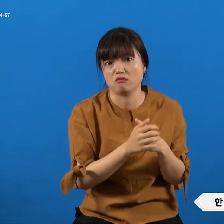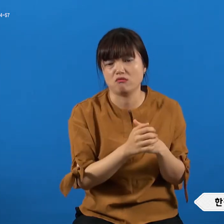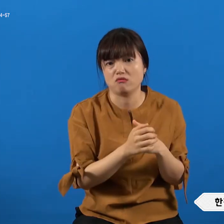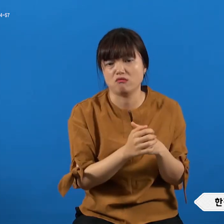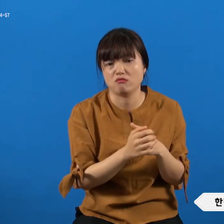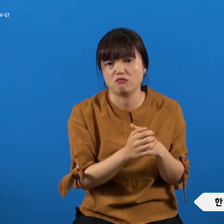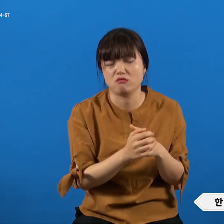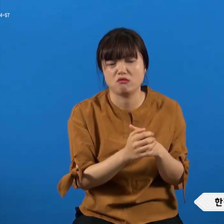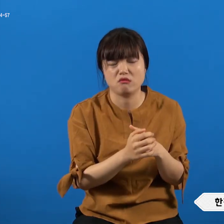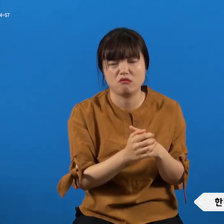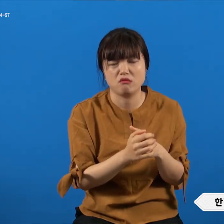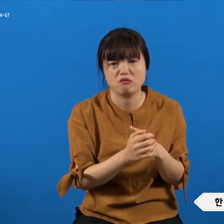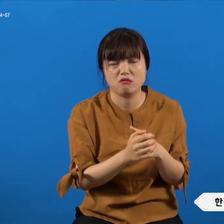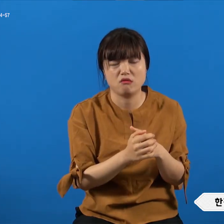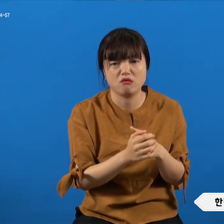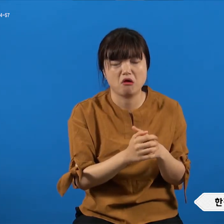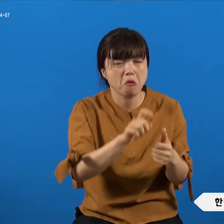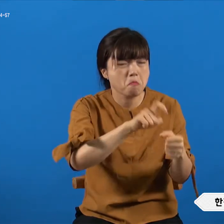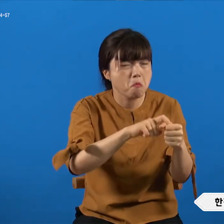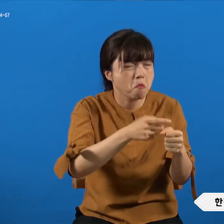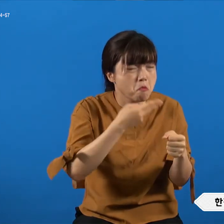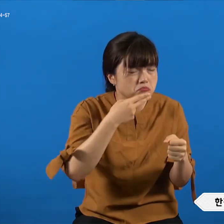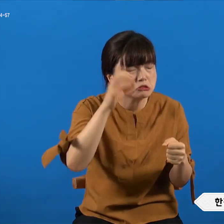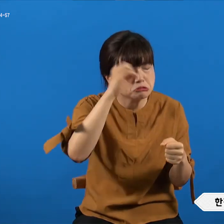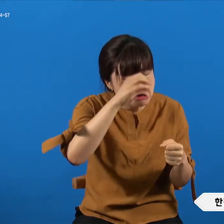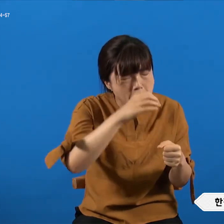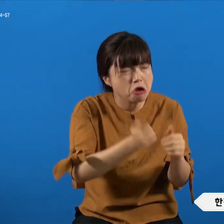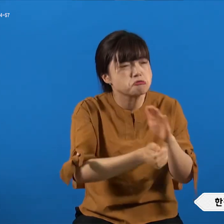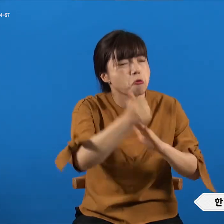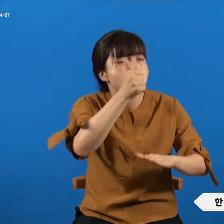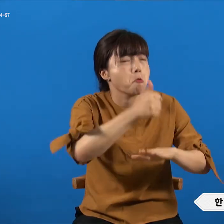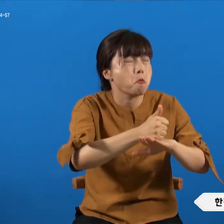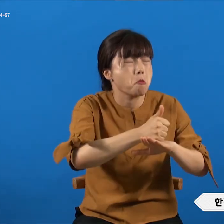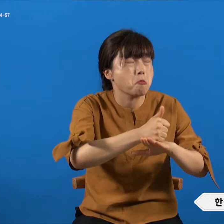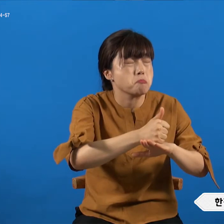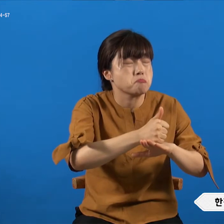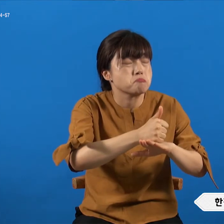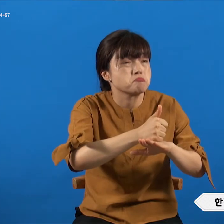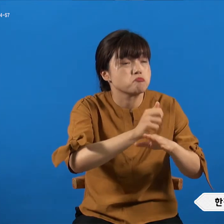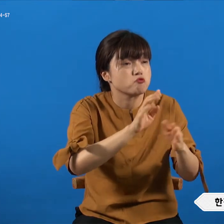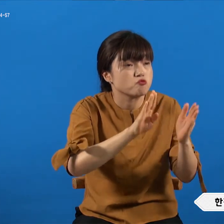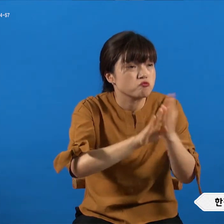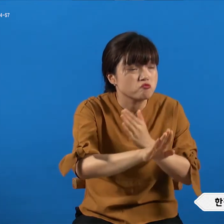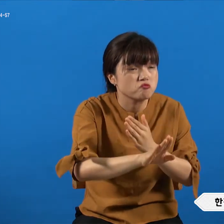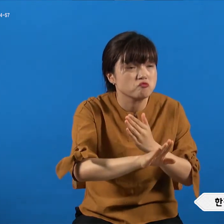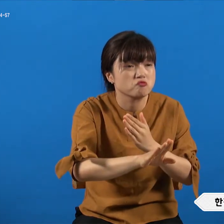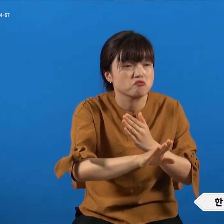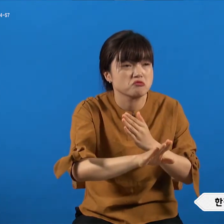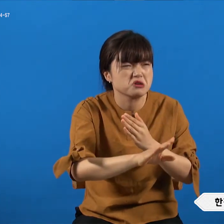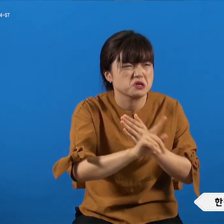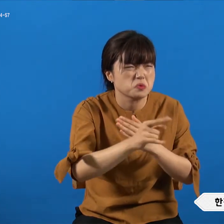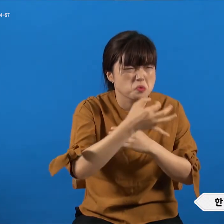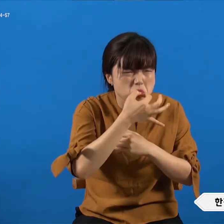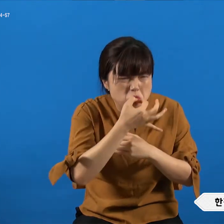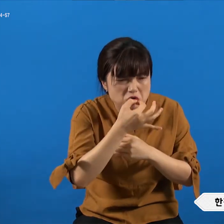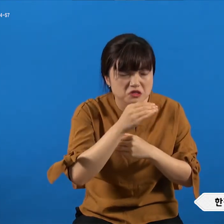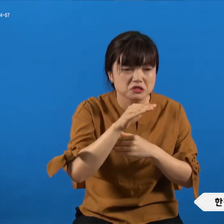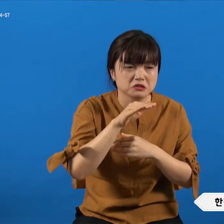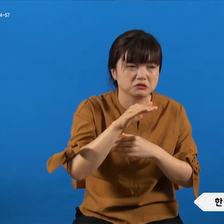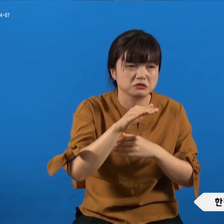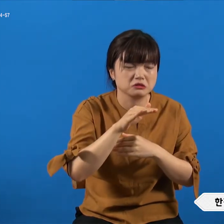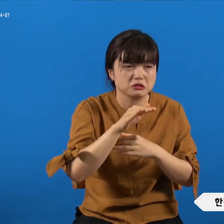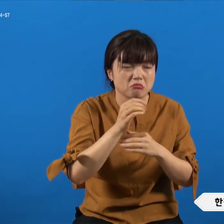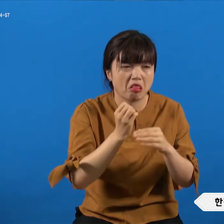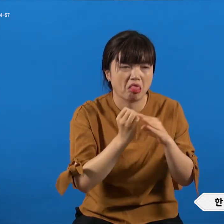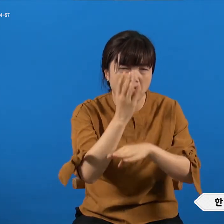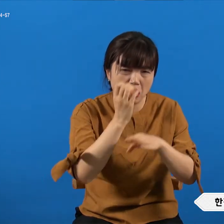그렇습니다. 성공의 철학도 없이 그냥 성공해버리니까 손 안 될 것도 손대고 넘보지